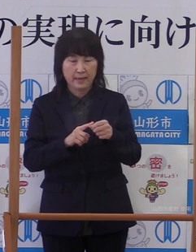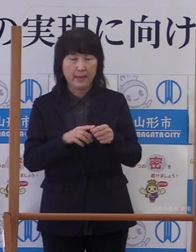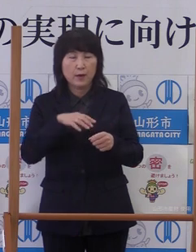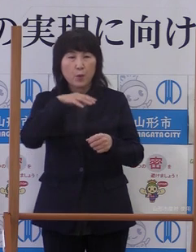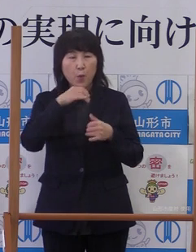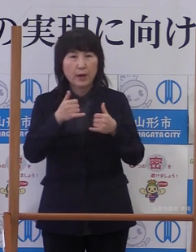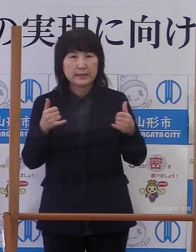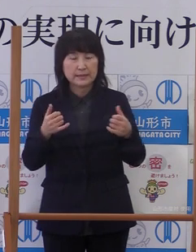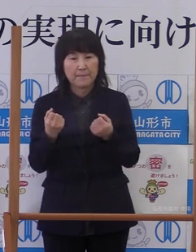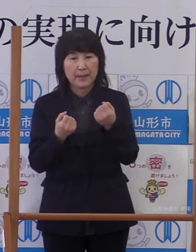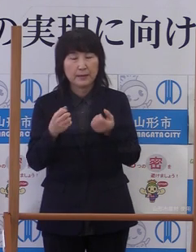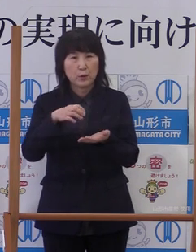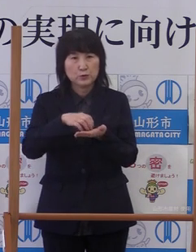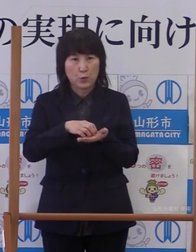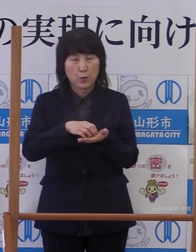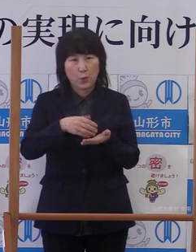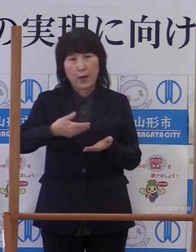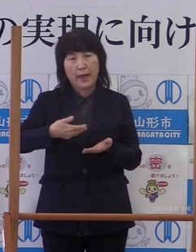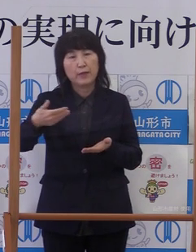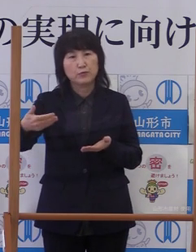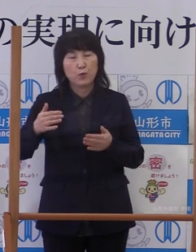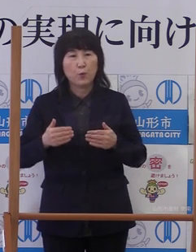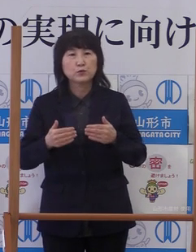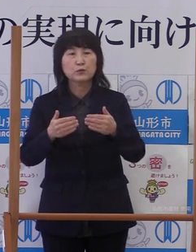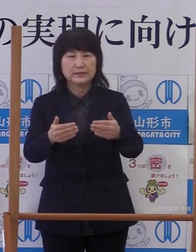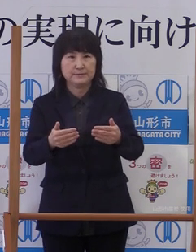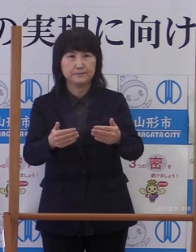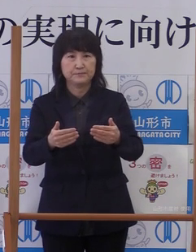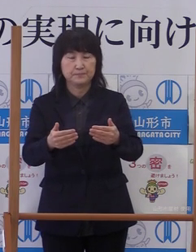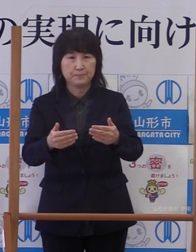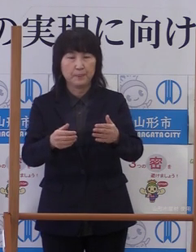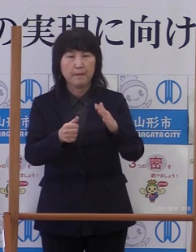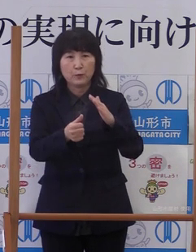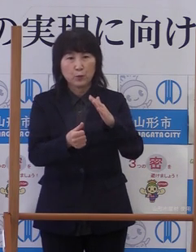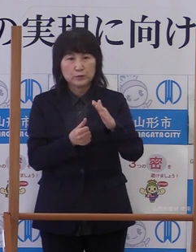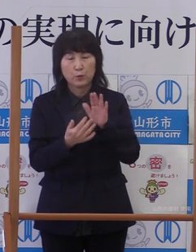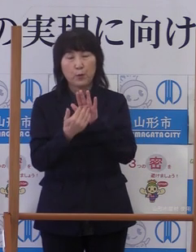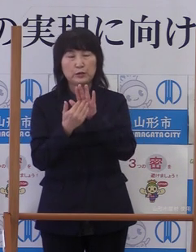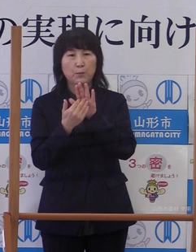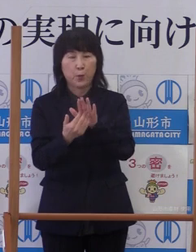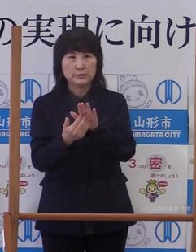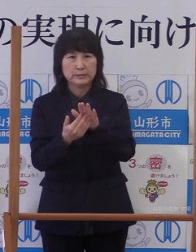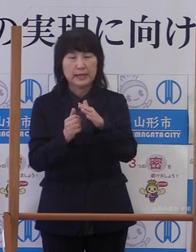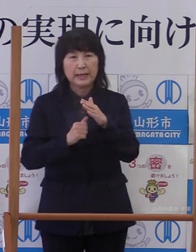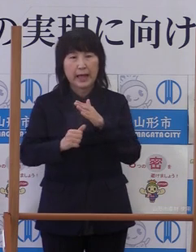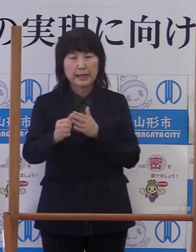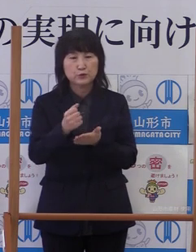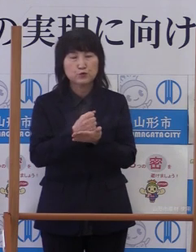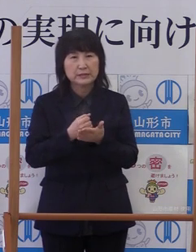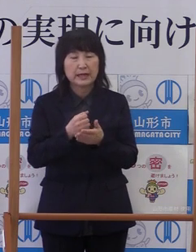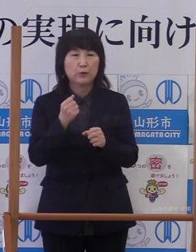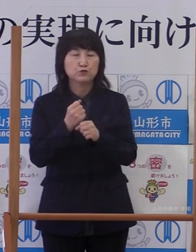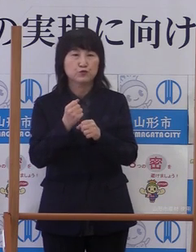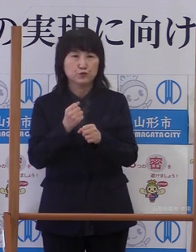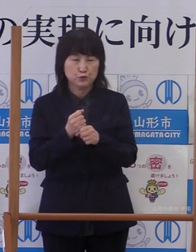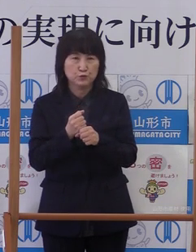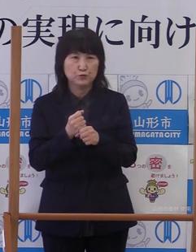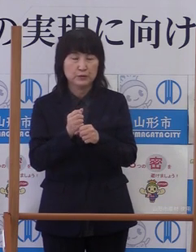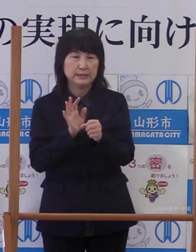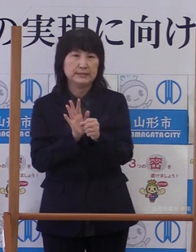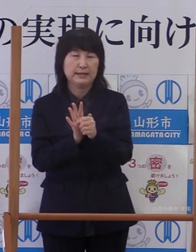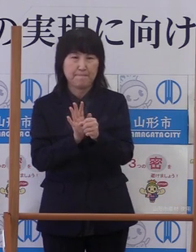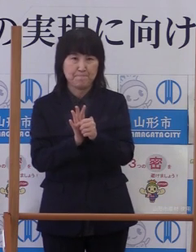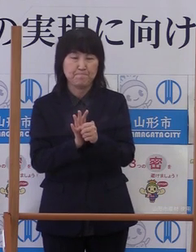の運転免許証の適切な返納を促進し、閉じこもりの防止や外出の機会の確保拡大を支援するため